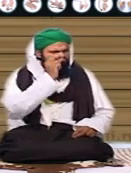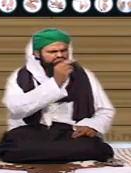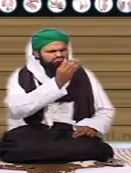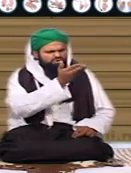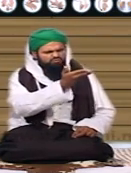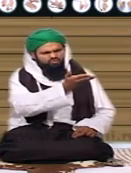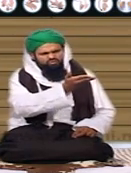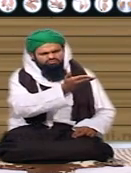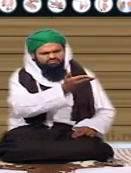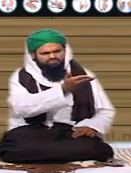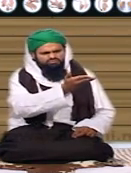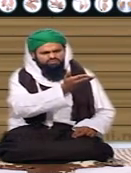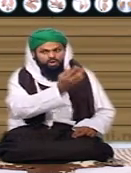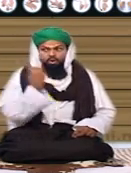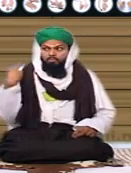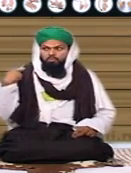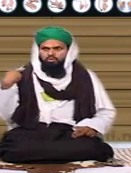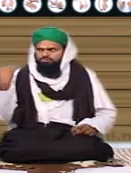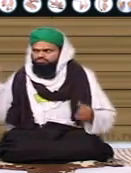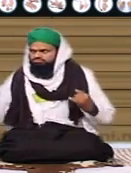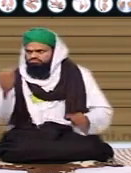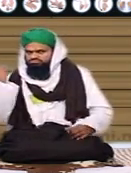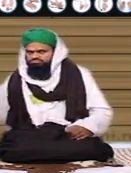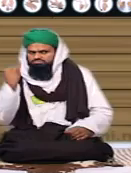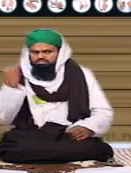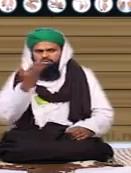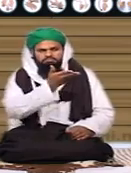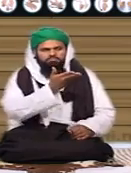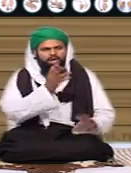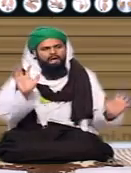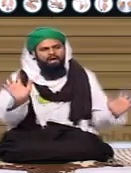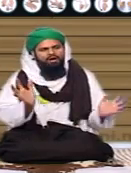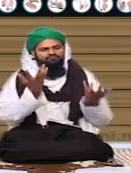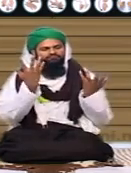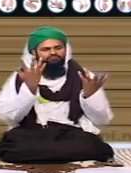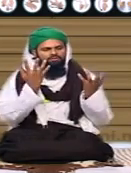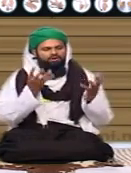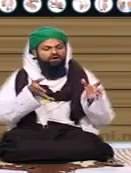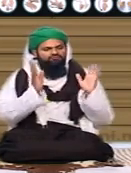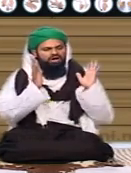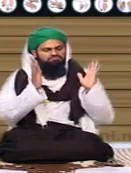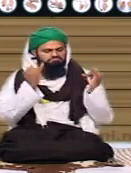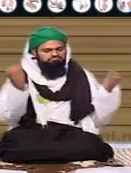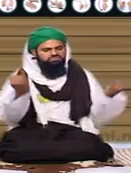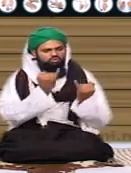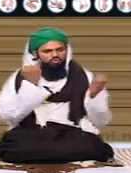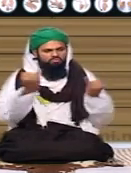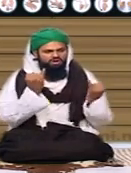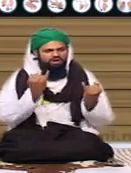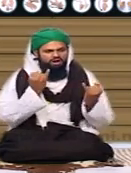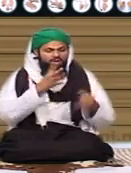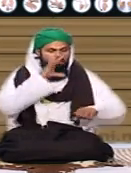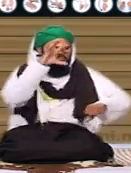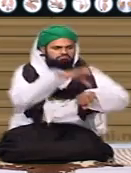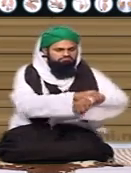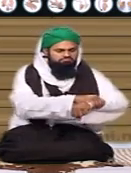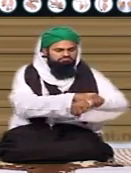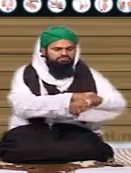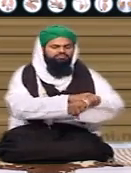ہو، تو آپ اس کو احمق کہیں گے یا نہیں کہیں گے؟ کہ پولیس اس کو ڈھونڈ رہی ہے اور یہ بے خطر پھر رہا ہے، ابھی ہاتھ چڑھ جائے گا ان کے۔